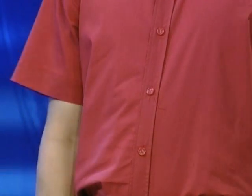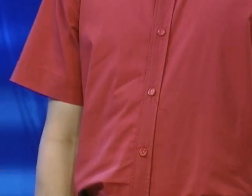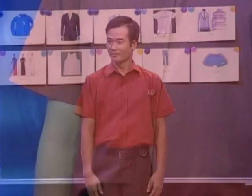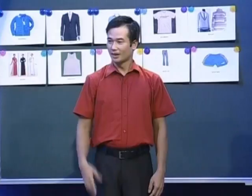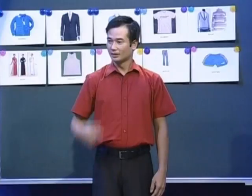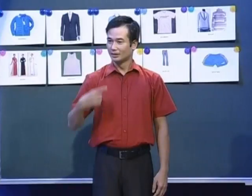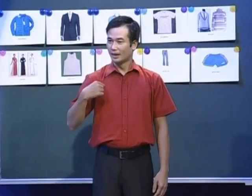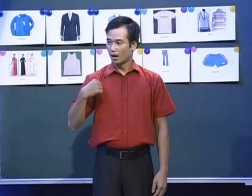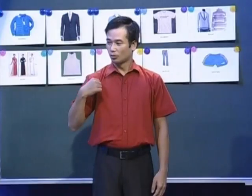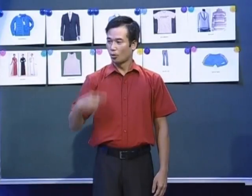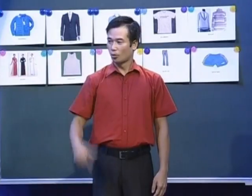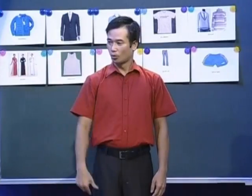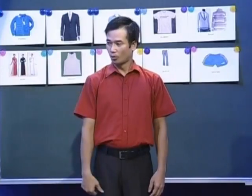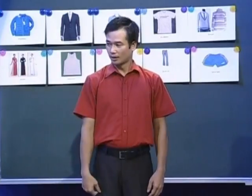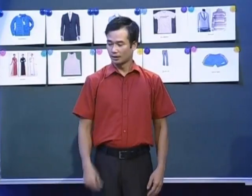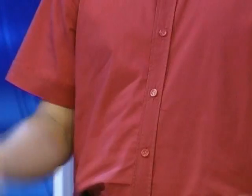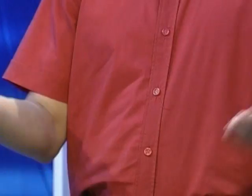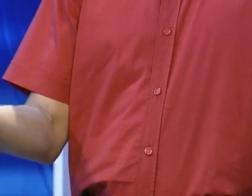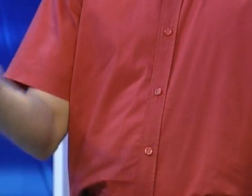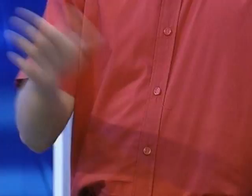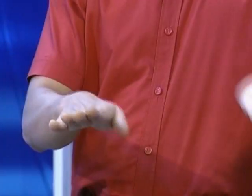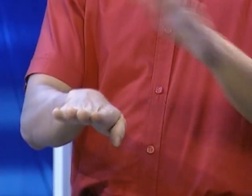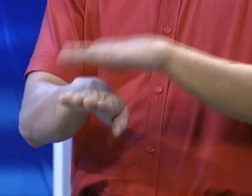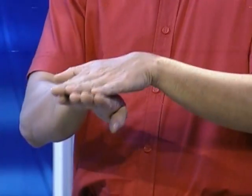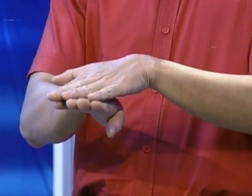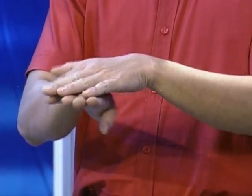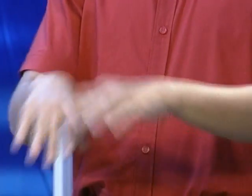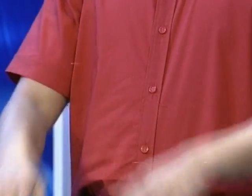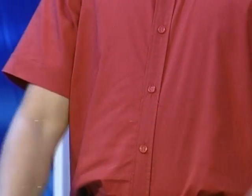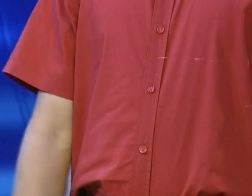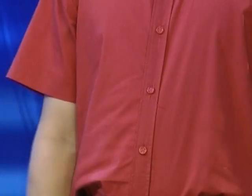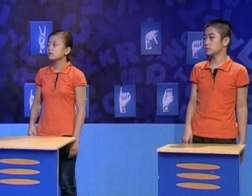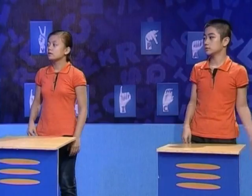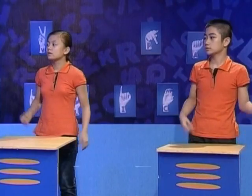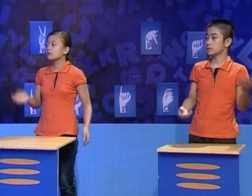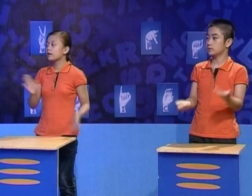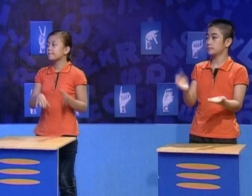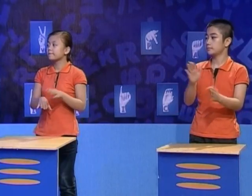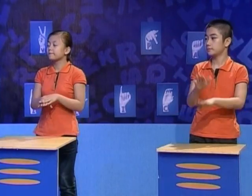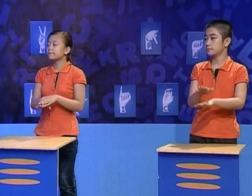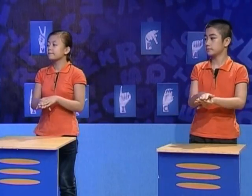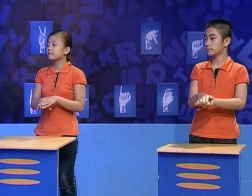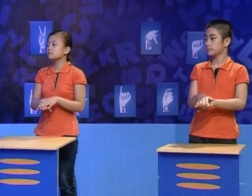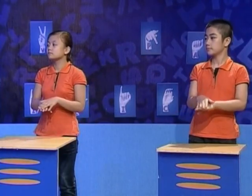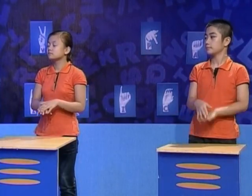trên, đầu ngón tay hướng về phía trước, đặt song song trước ngực, lật úp bàn tay trái xuống trước, sau đó lật úp bàn tay phải xuống.